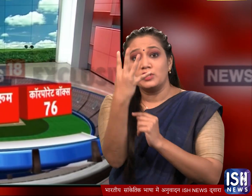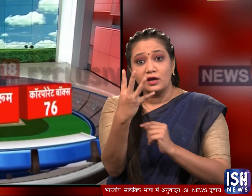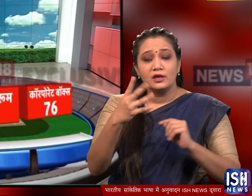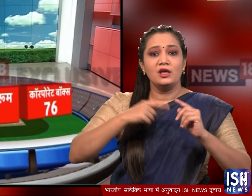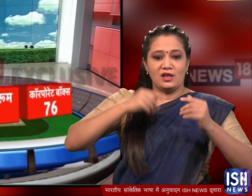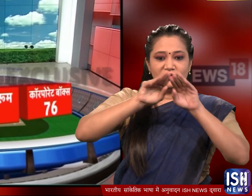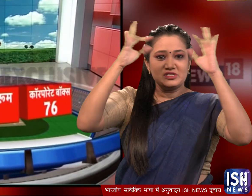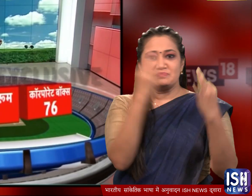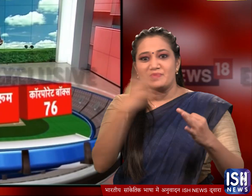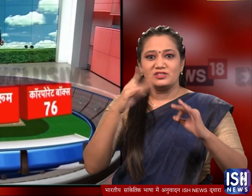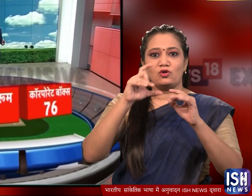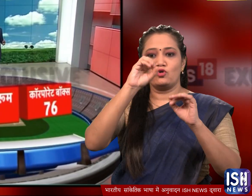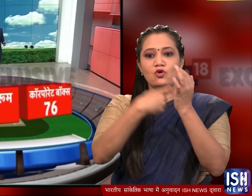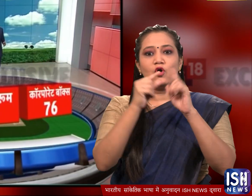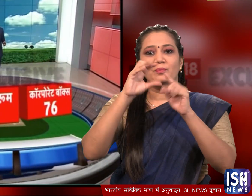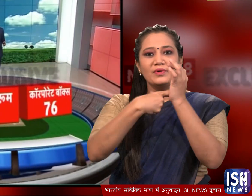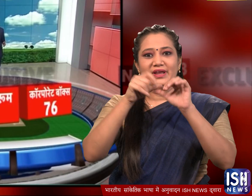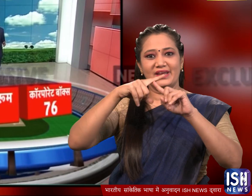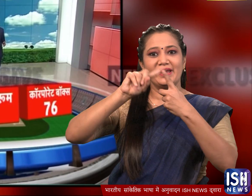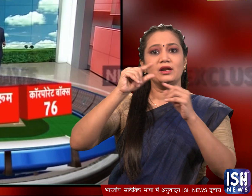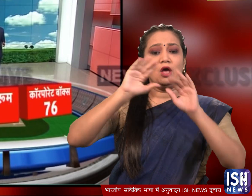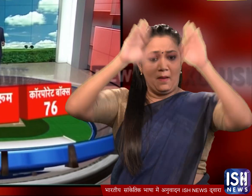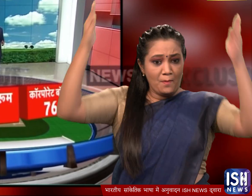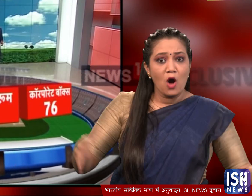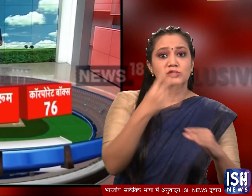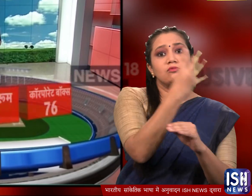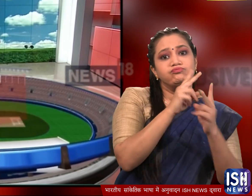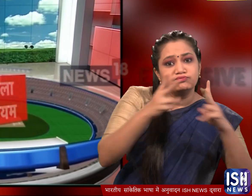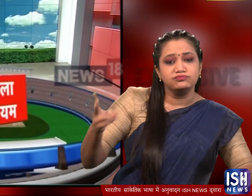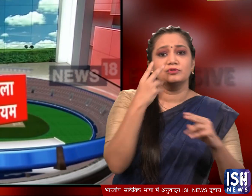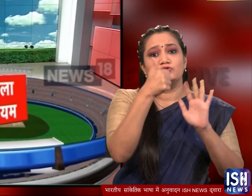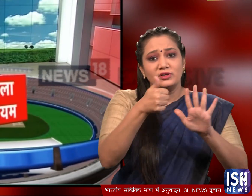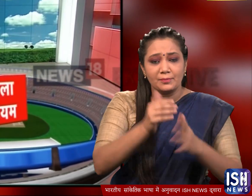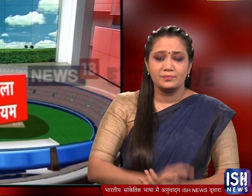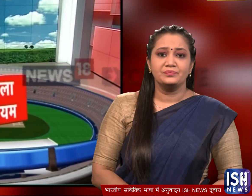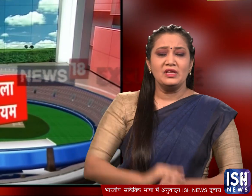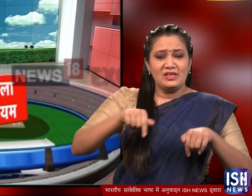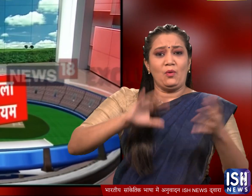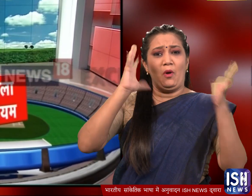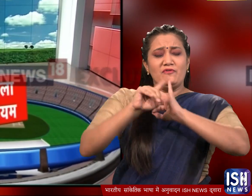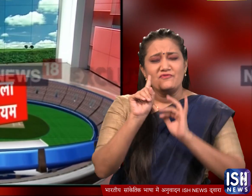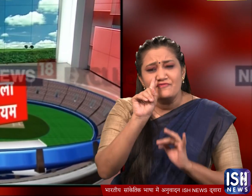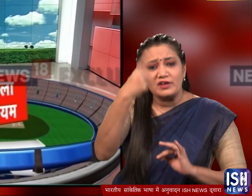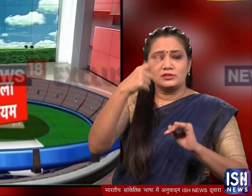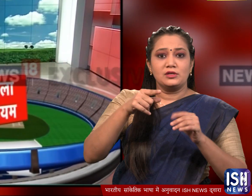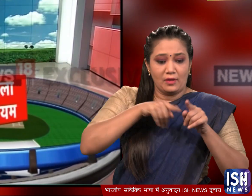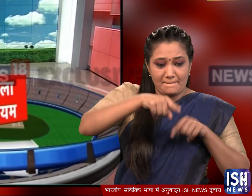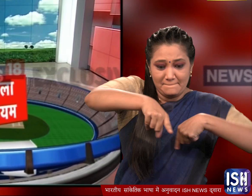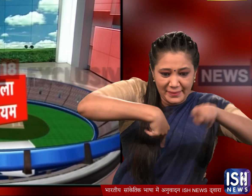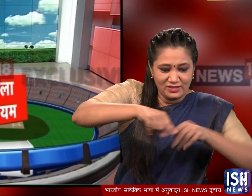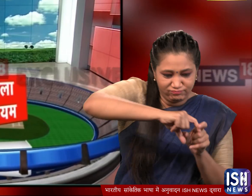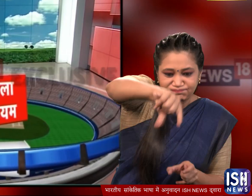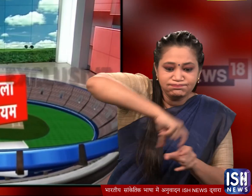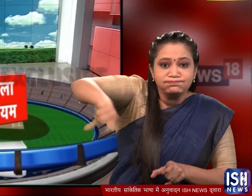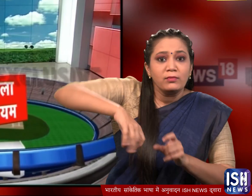गए हैं। हर कॉर्पोरेट बॉक्स में 25 लोगों के बैठने का इंतजाम। सबसे खास बात यह कि ये दुनिया का पहला ऐसा स्टेडियम है जहां 11 पिचें बनाई